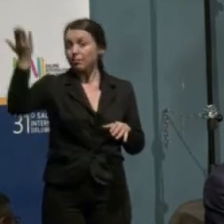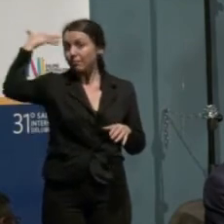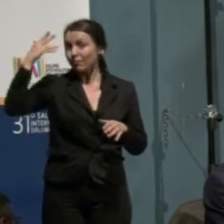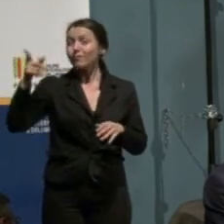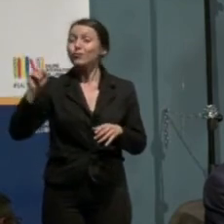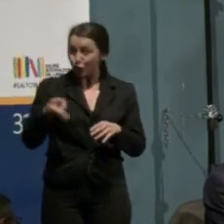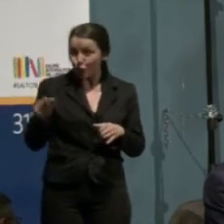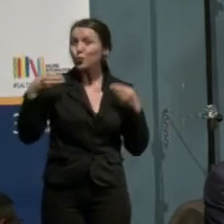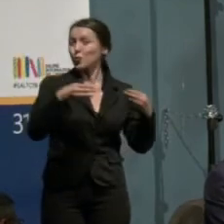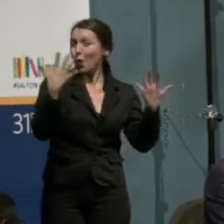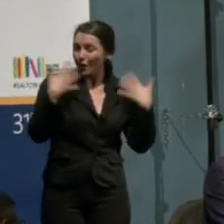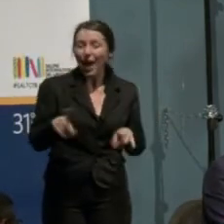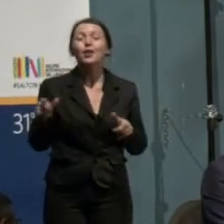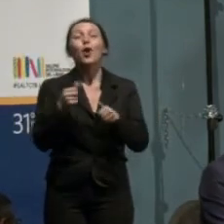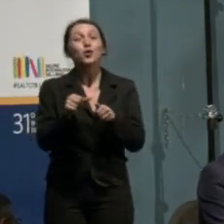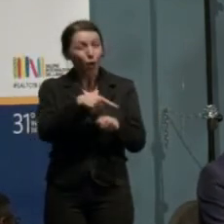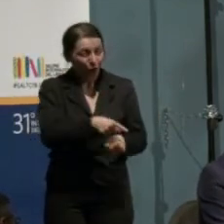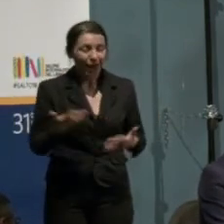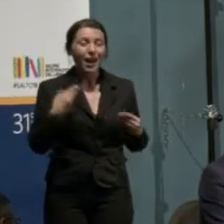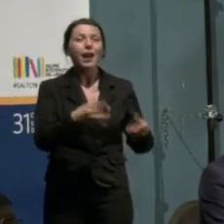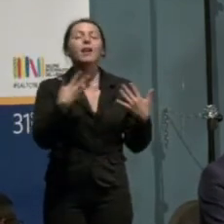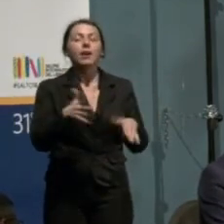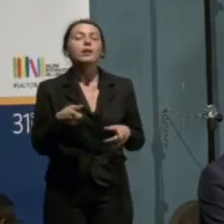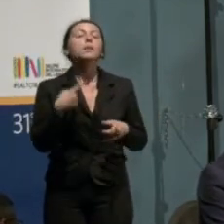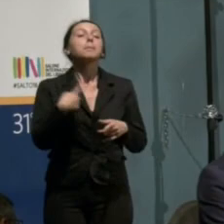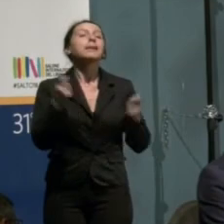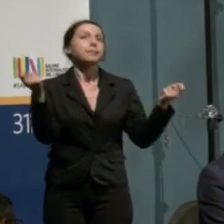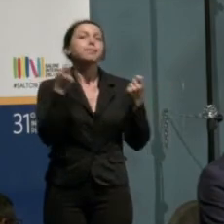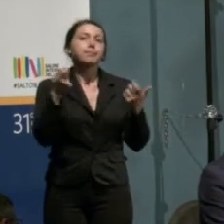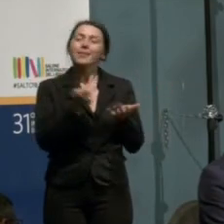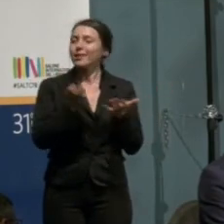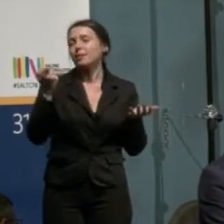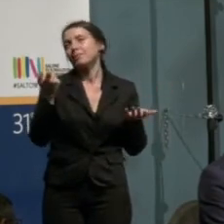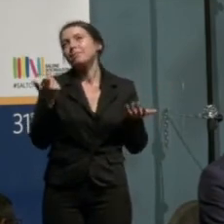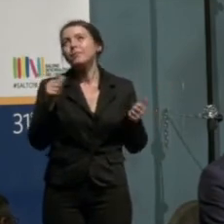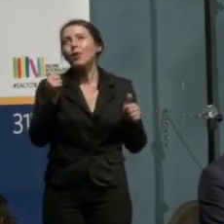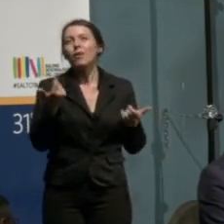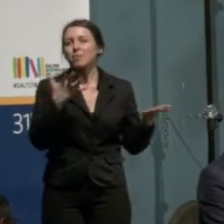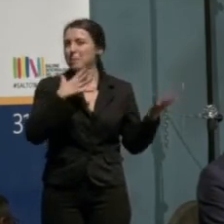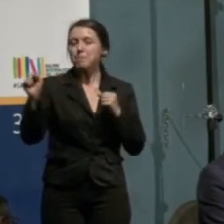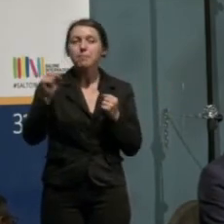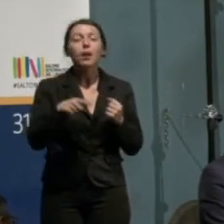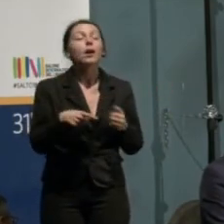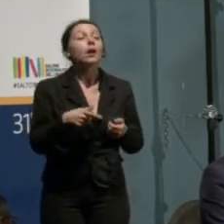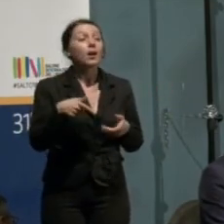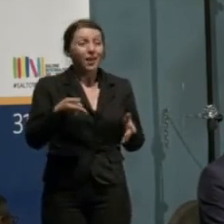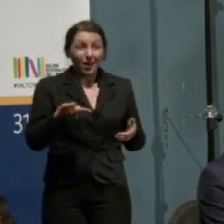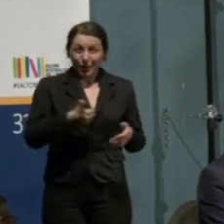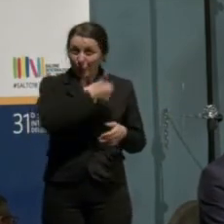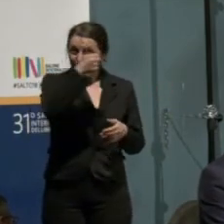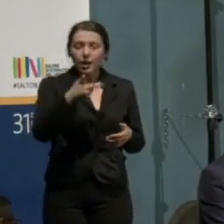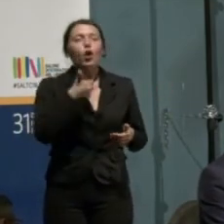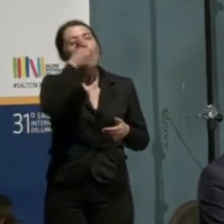anche sua sorella ed è una rassegna molto importante quest'anno a ogni chiusura